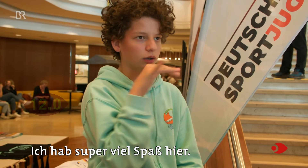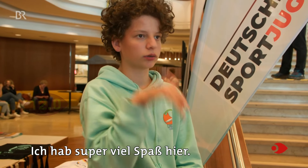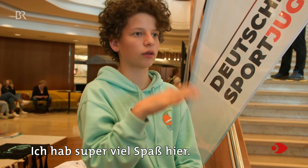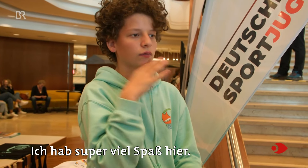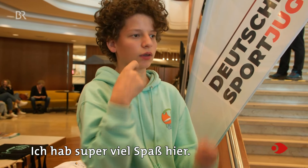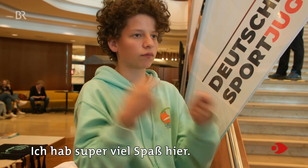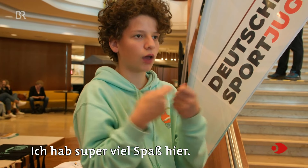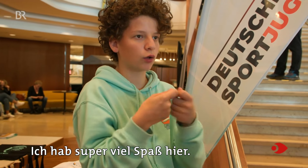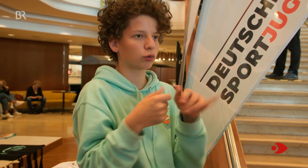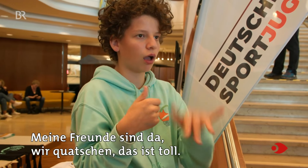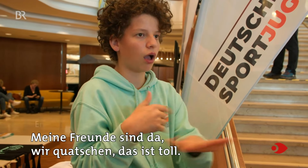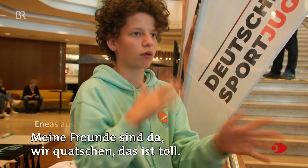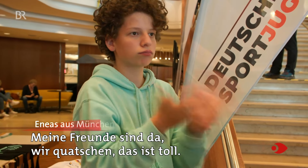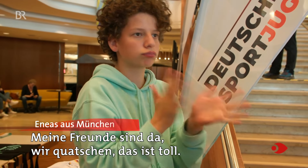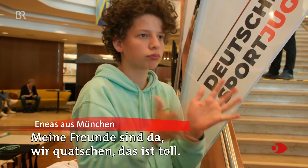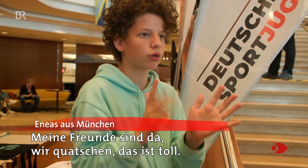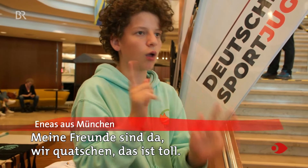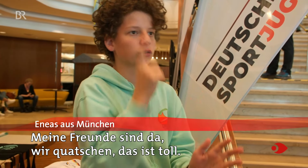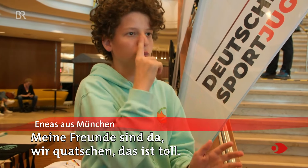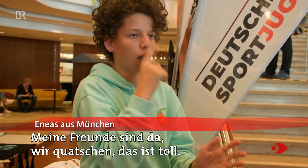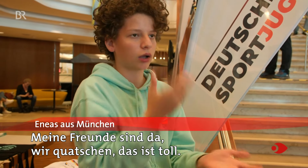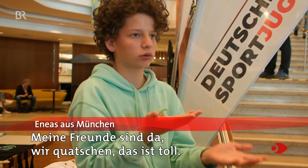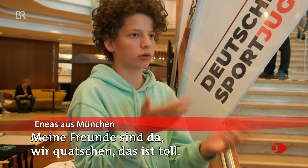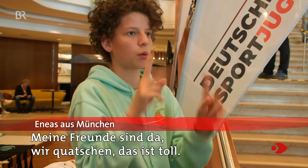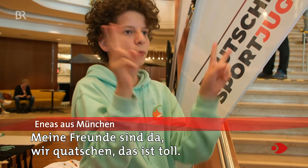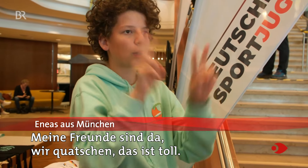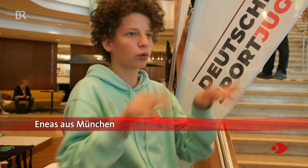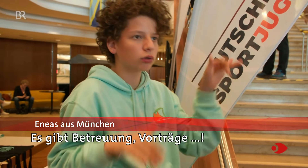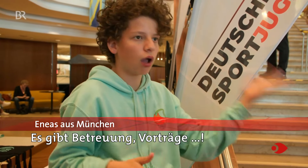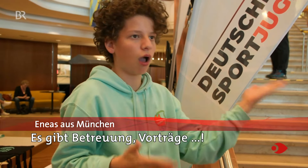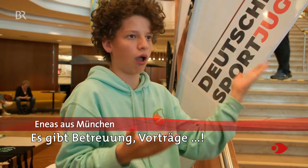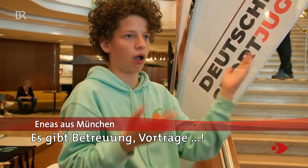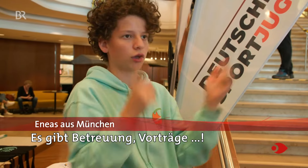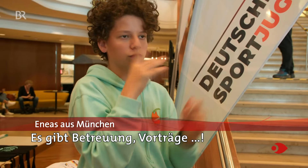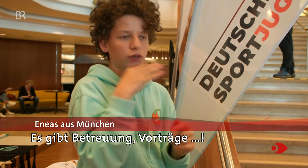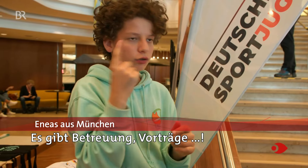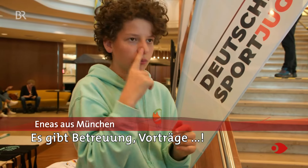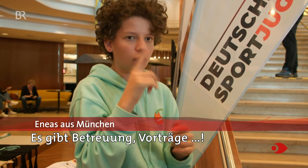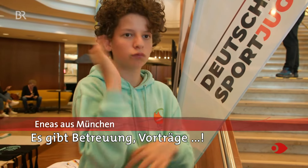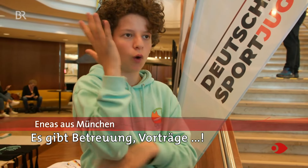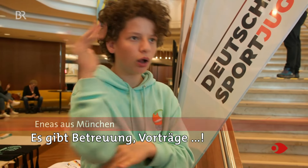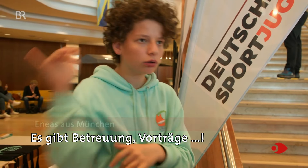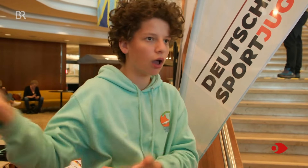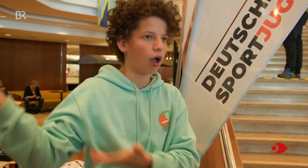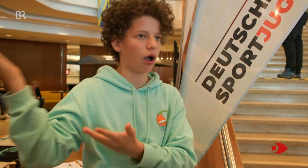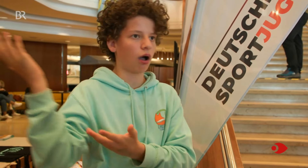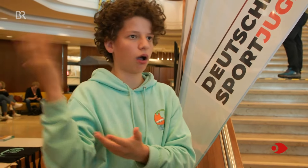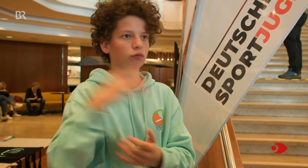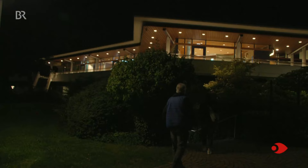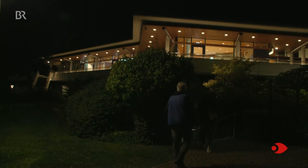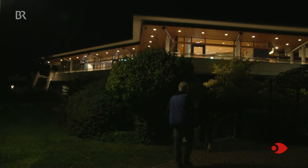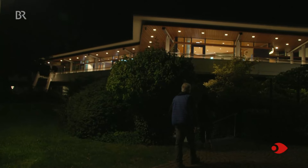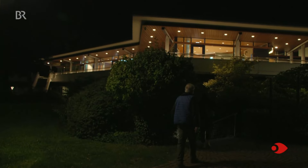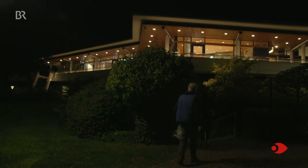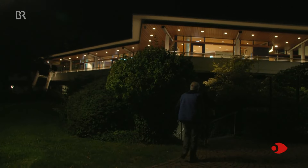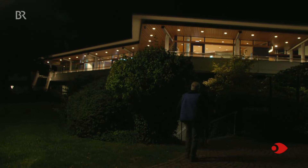Ich habe super viel Spaß hier. Meine Freunde sind da, wir quatschen. Das ist toll. Es gibt Betreuung, Vorträge.